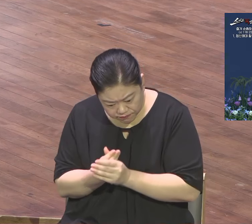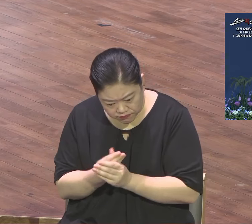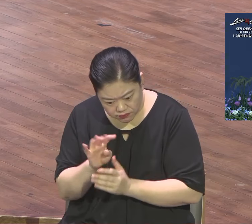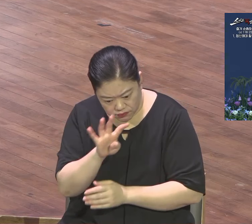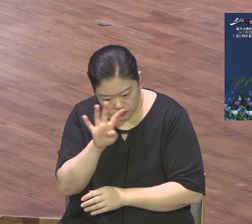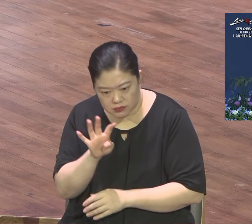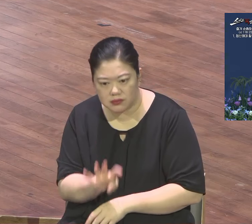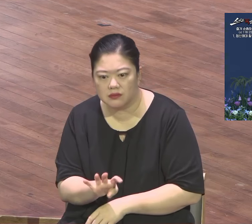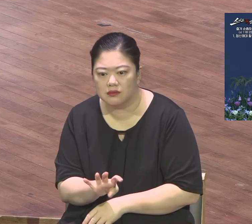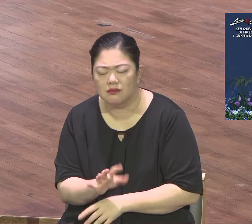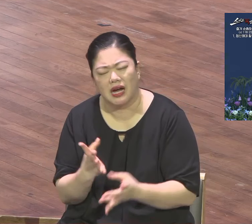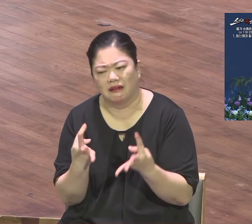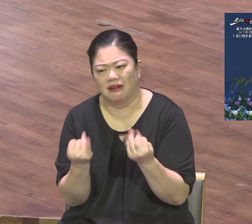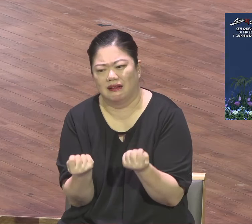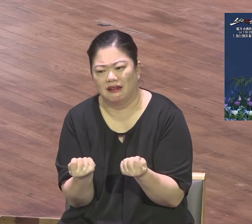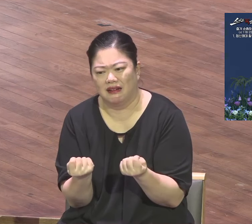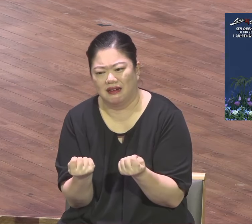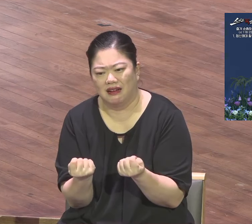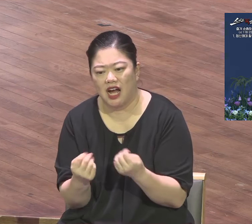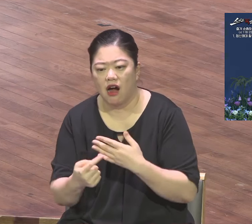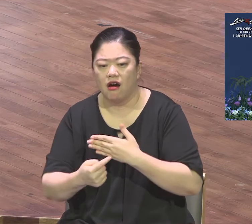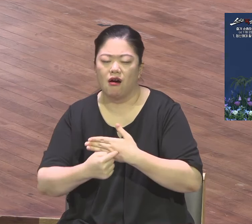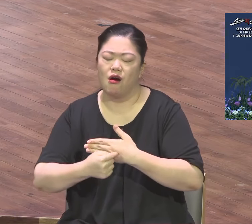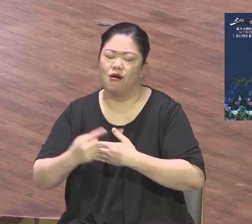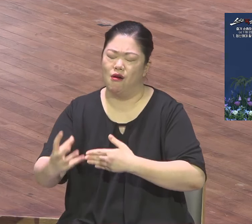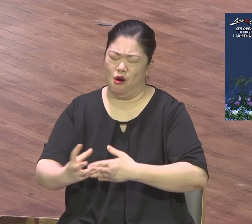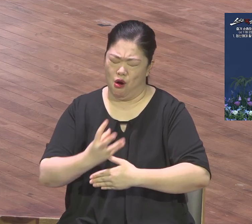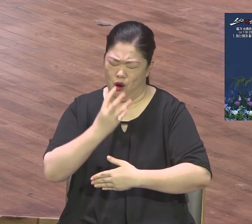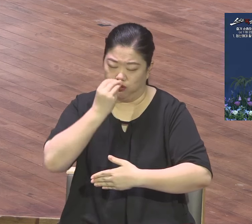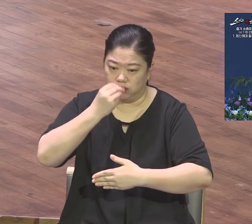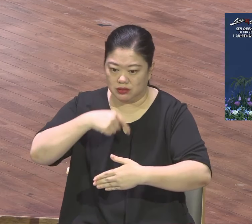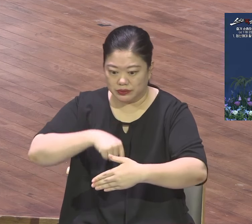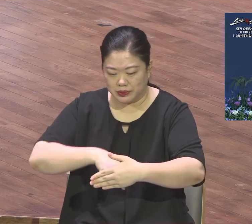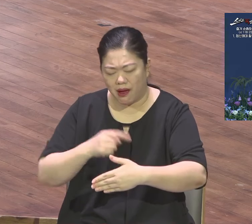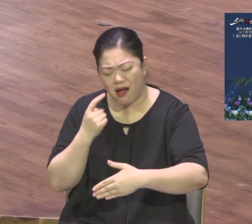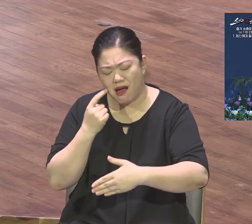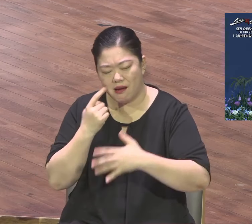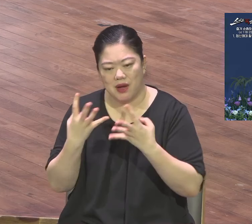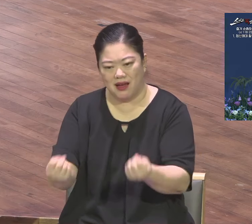없다는 얘기. 모든 게 다 요수행이에요.